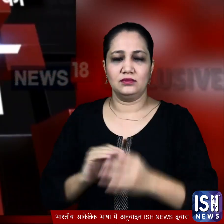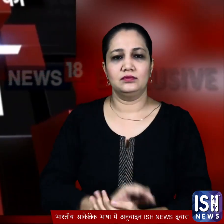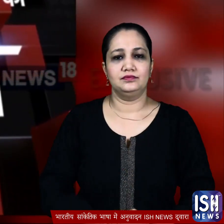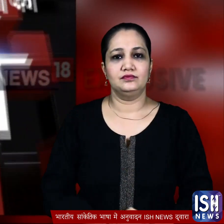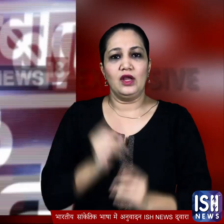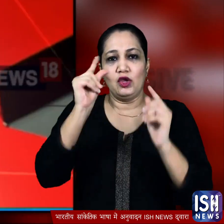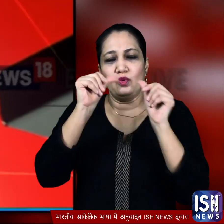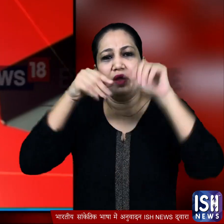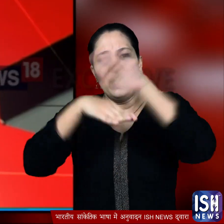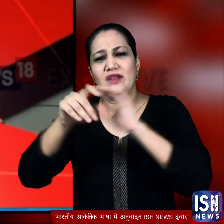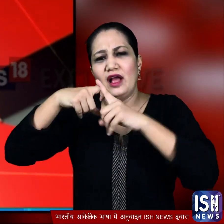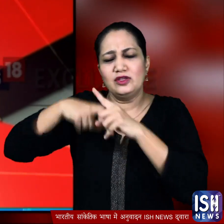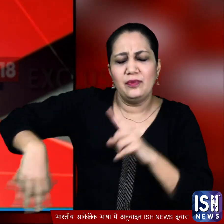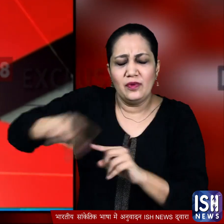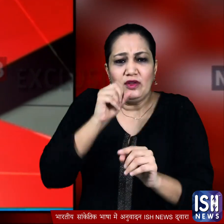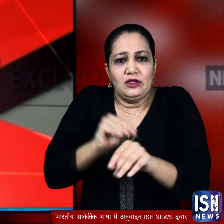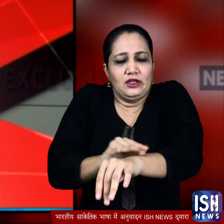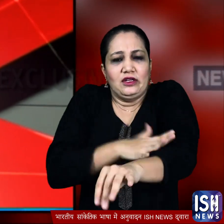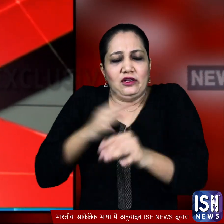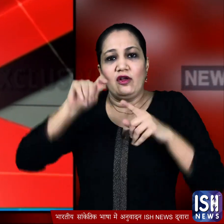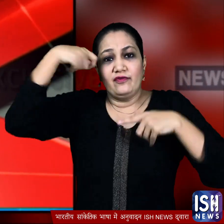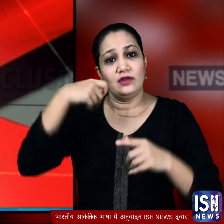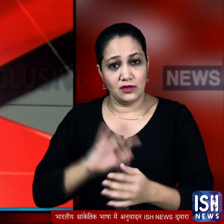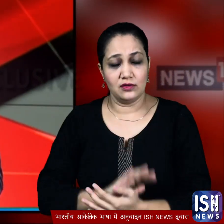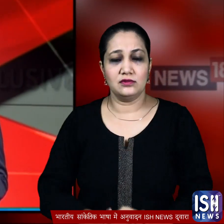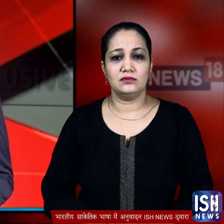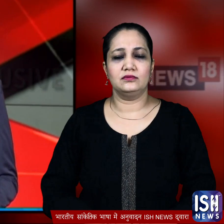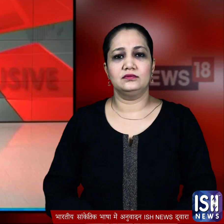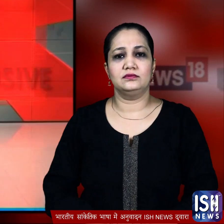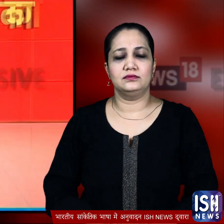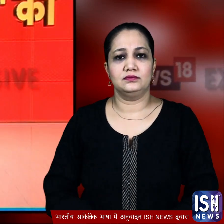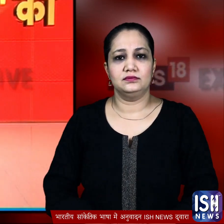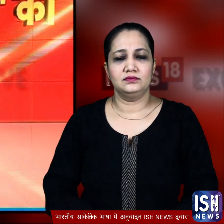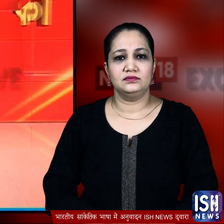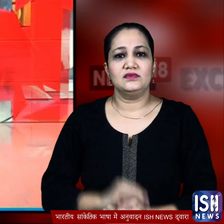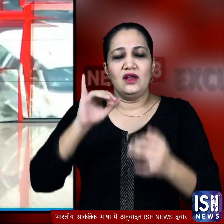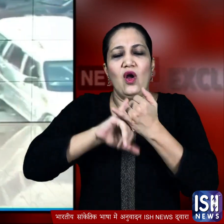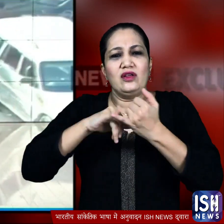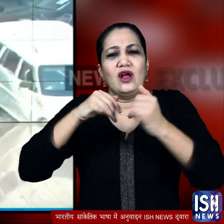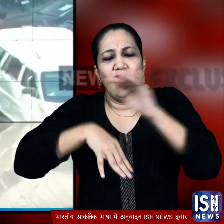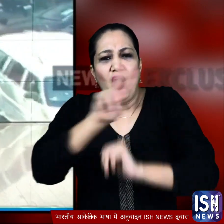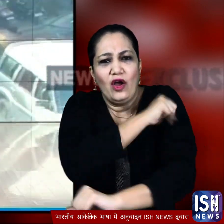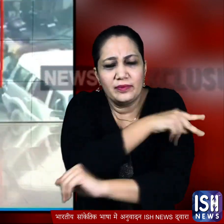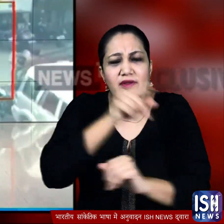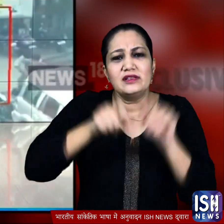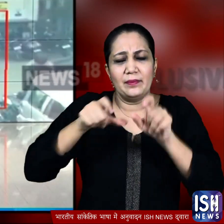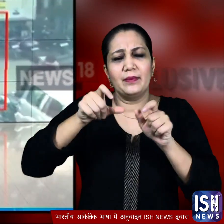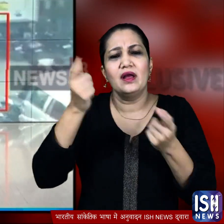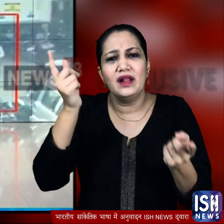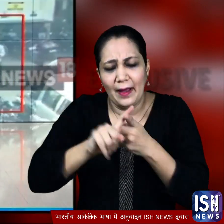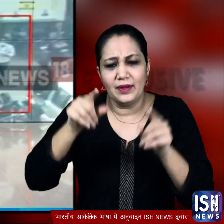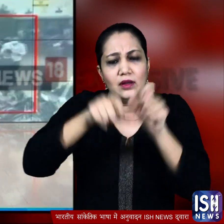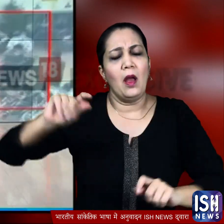उत्तराखंड के काशीपुर से रोंगटे खड़े कर देने वाला एक वीडियो सामने आया। वहां सहोता अस्पताल के बाहर कुछ लोगों